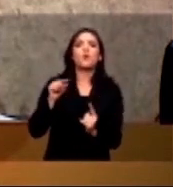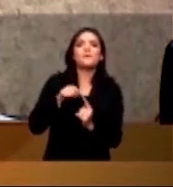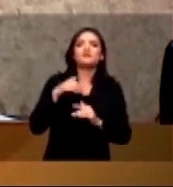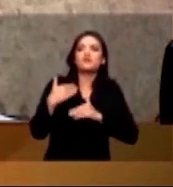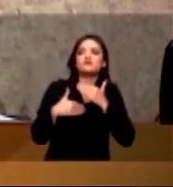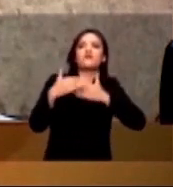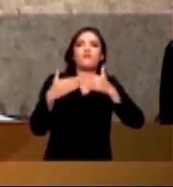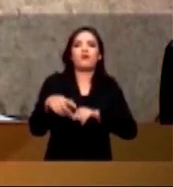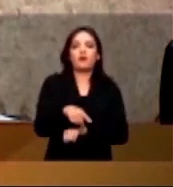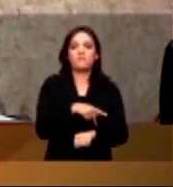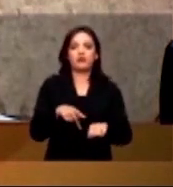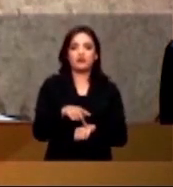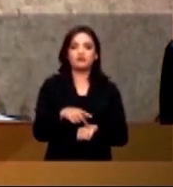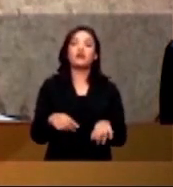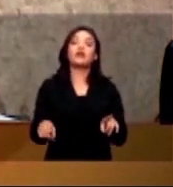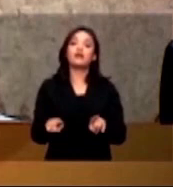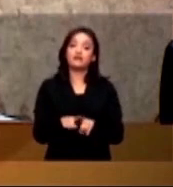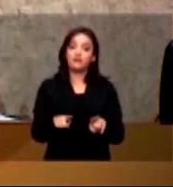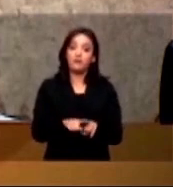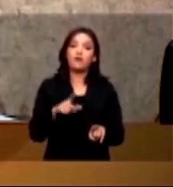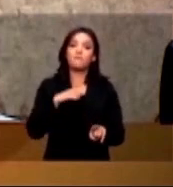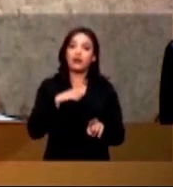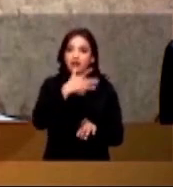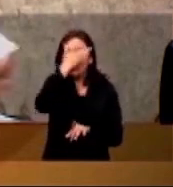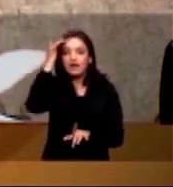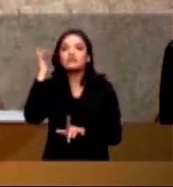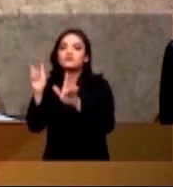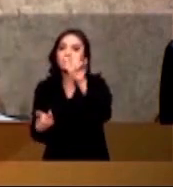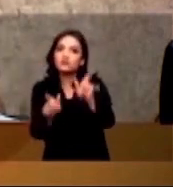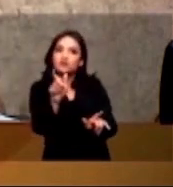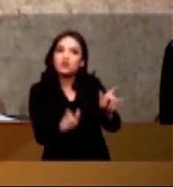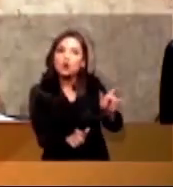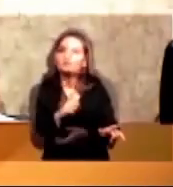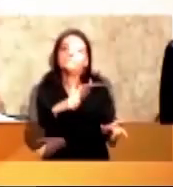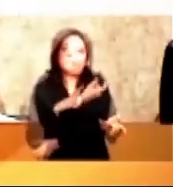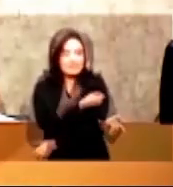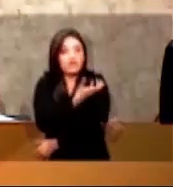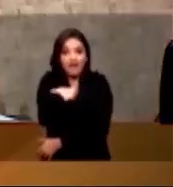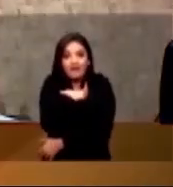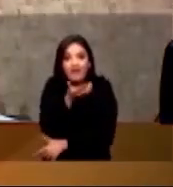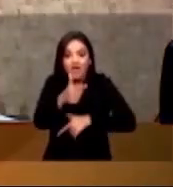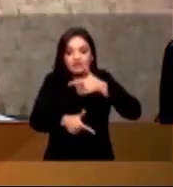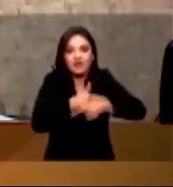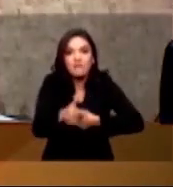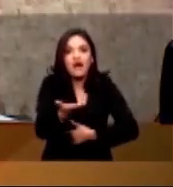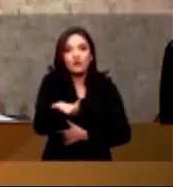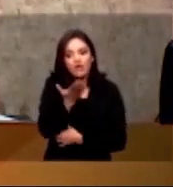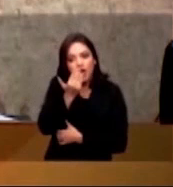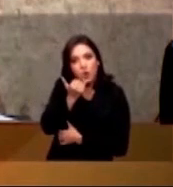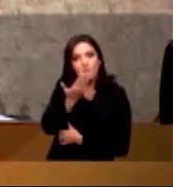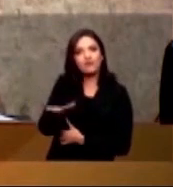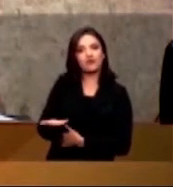e para a cooperação entre os cidadãos da intencionadas o que saibamos